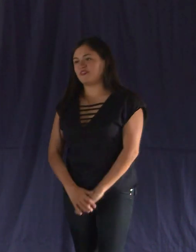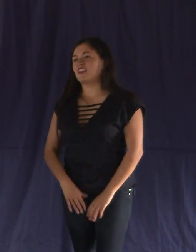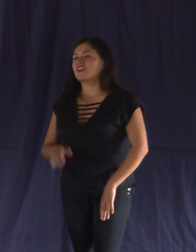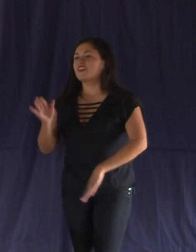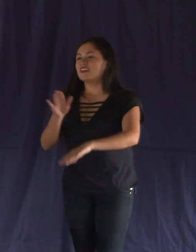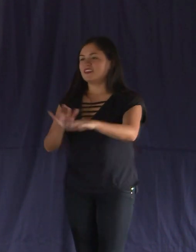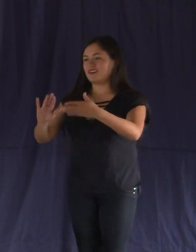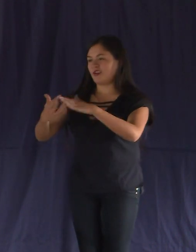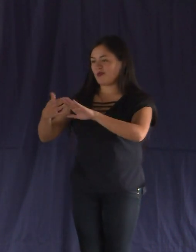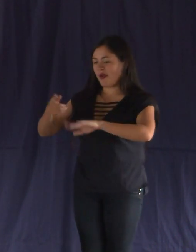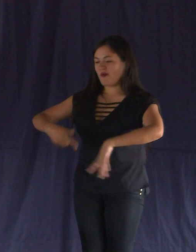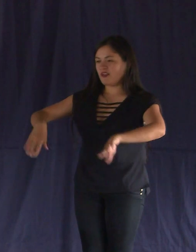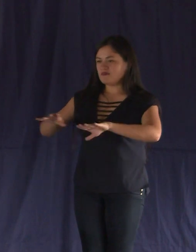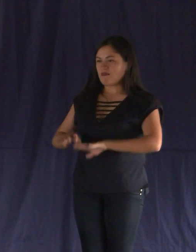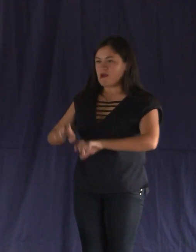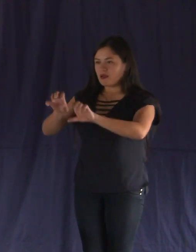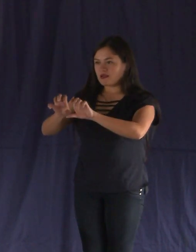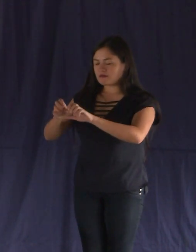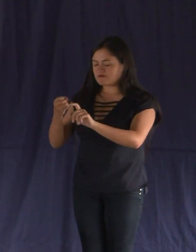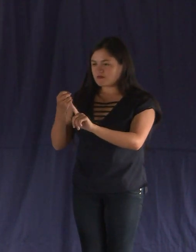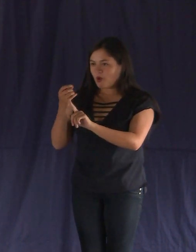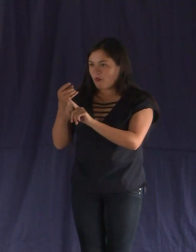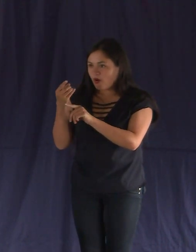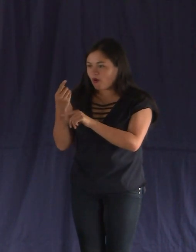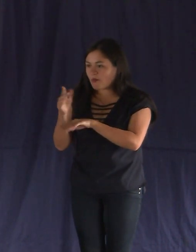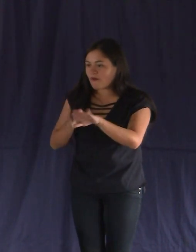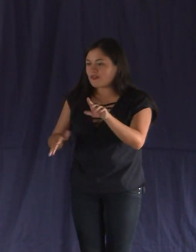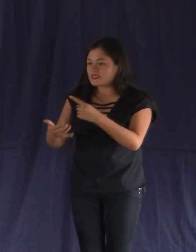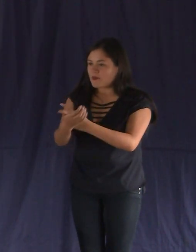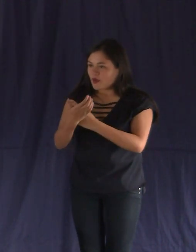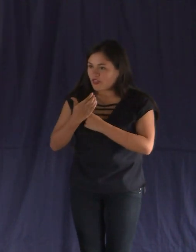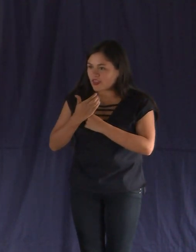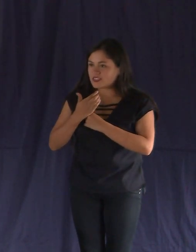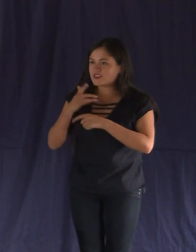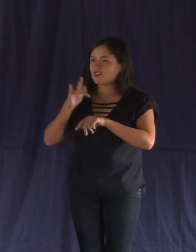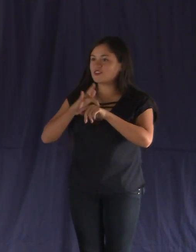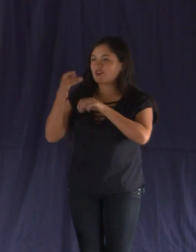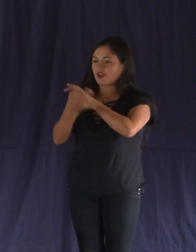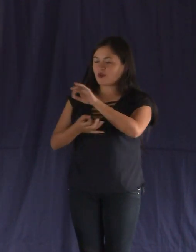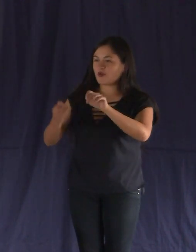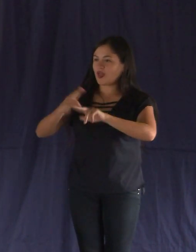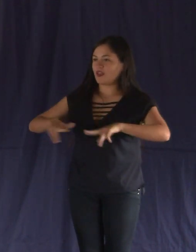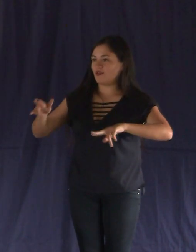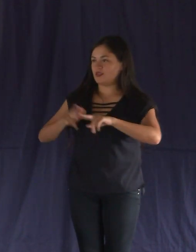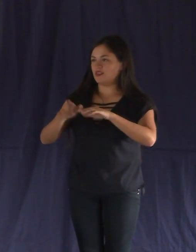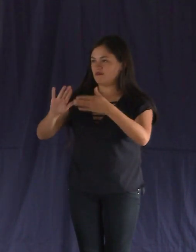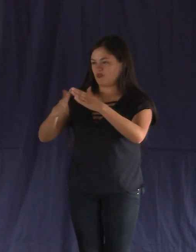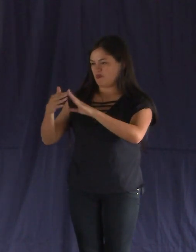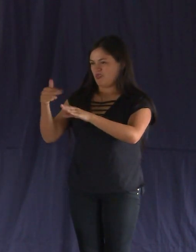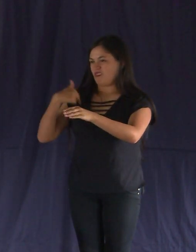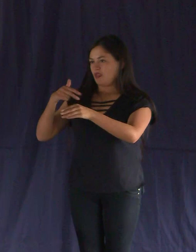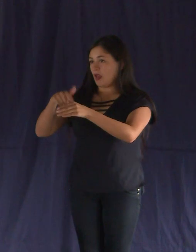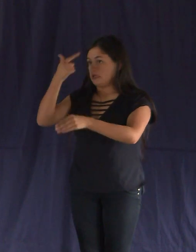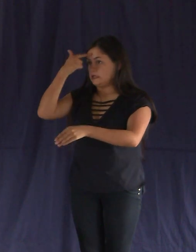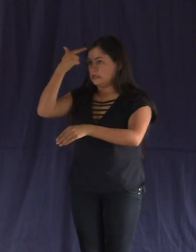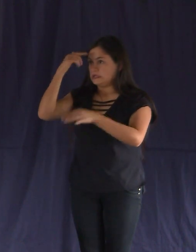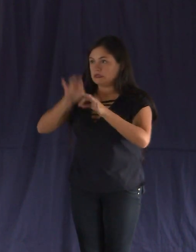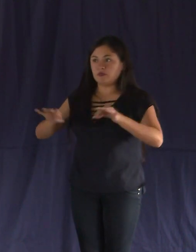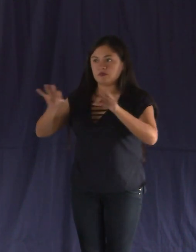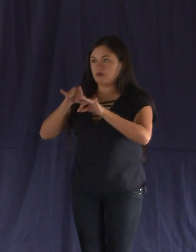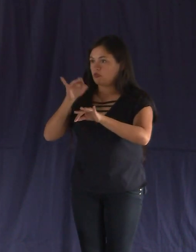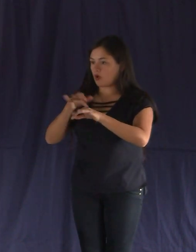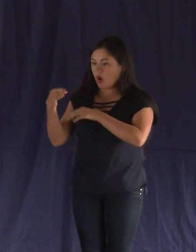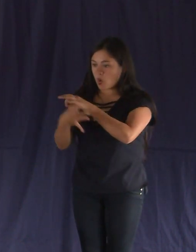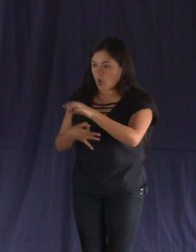marcados. Entonces todo gira en protección, en proteger a la naturaleza, ¿sí? En no hacerle